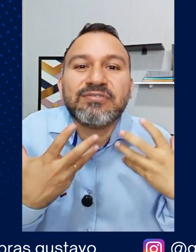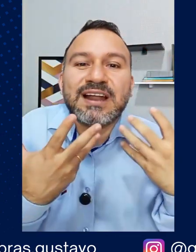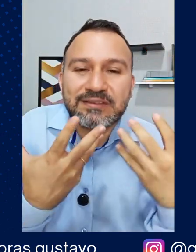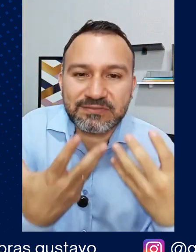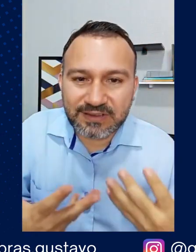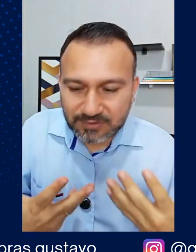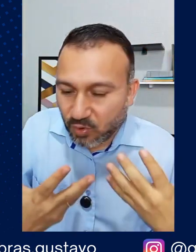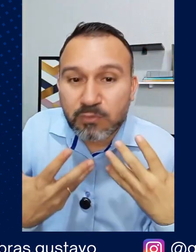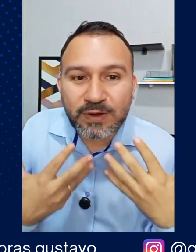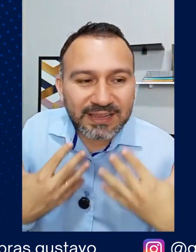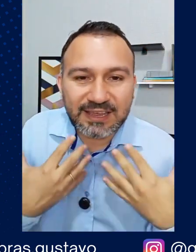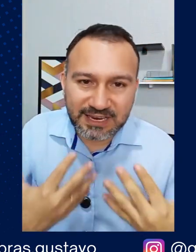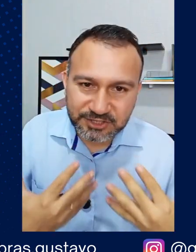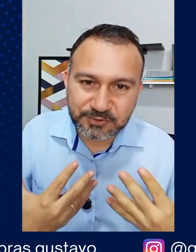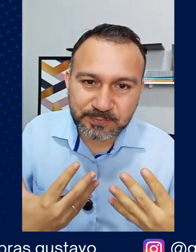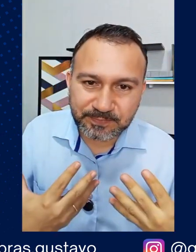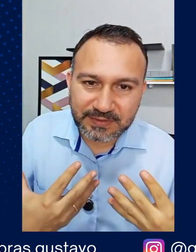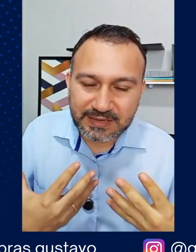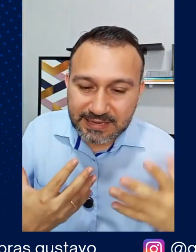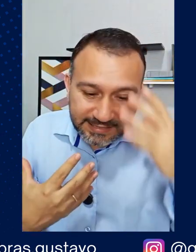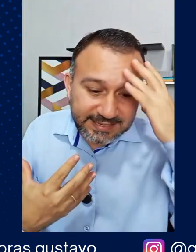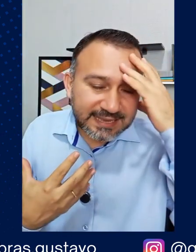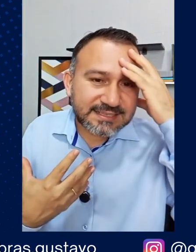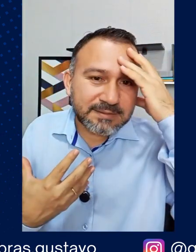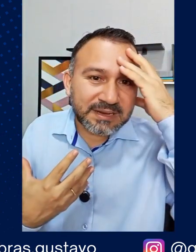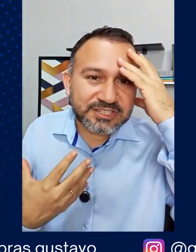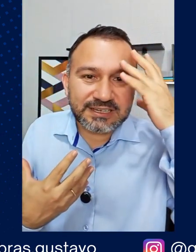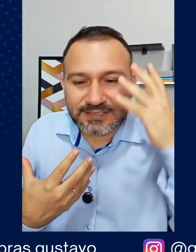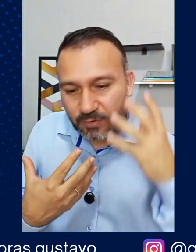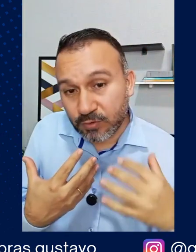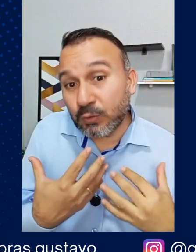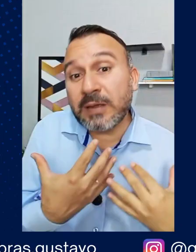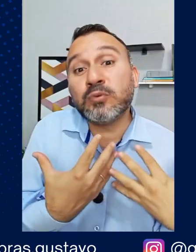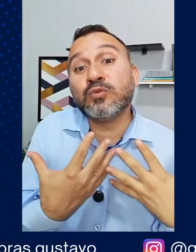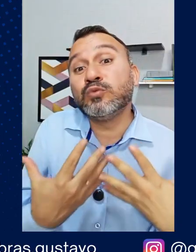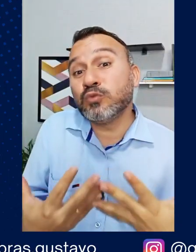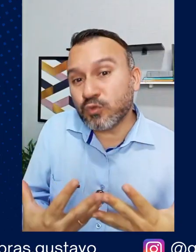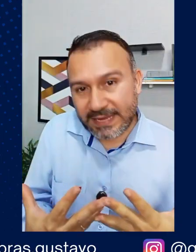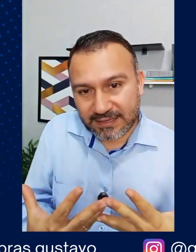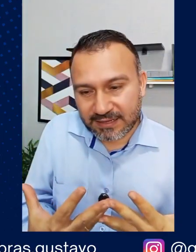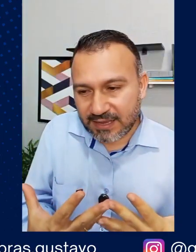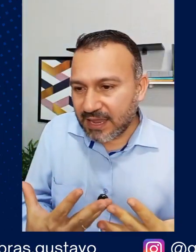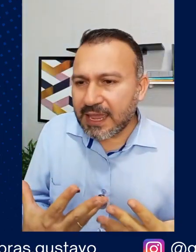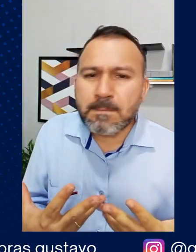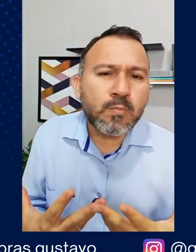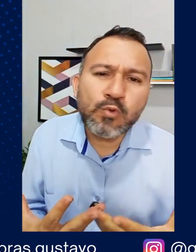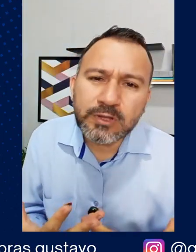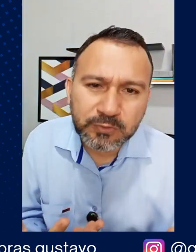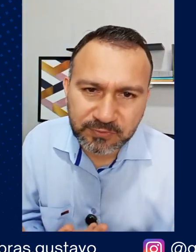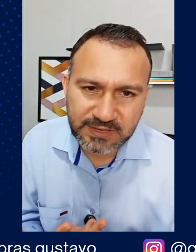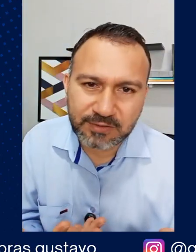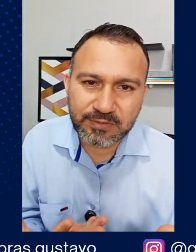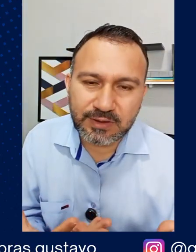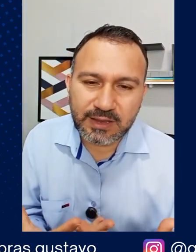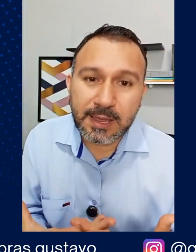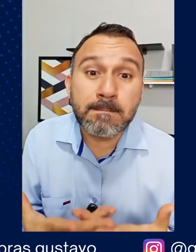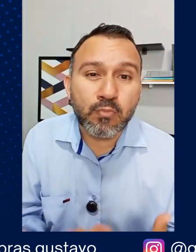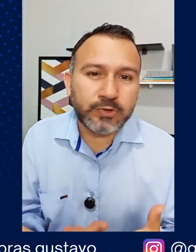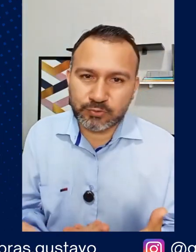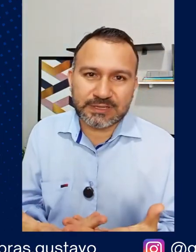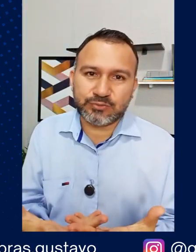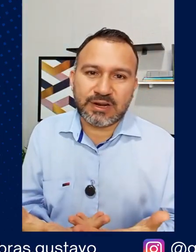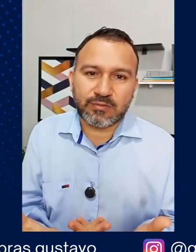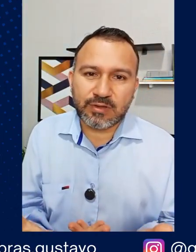que a Flávia, como ela reagiu. E essa imaginação, quando eu reproduzo ela, é muito fiel,